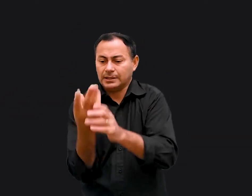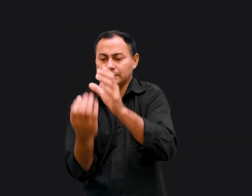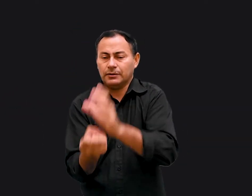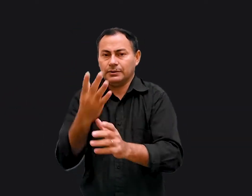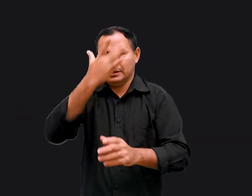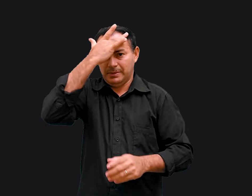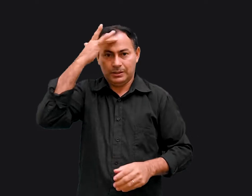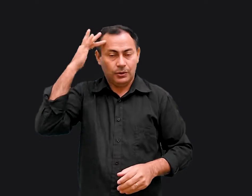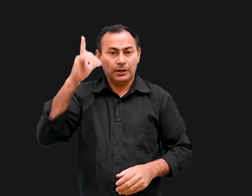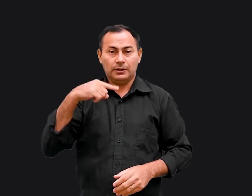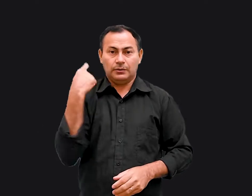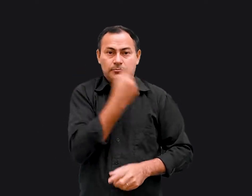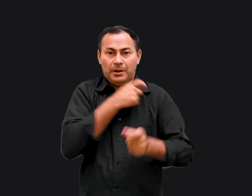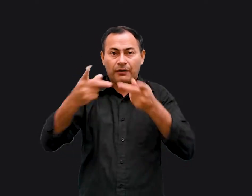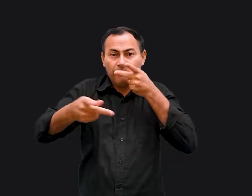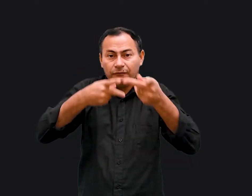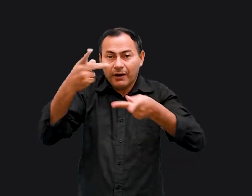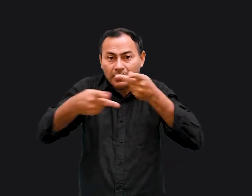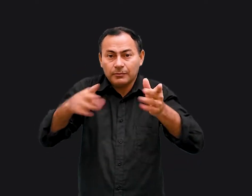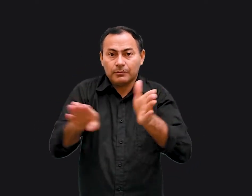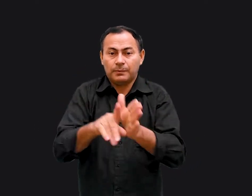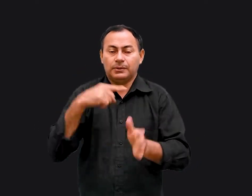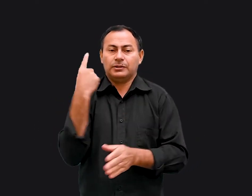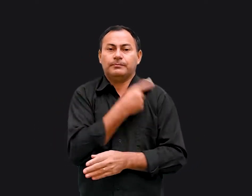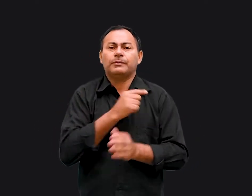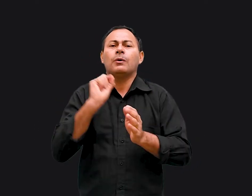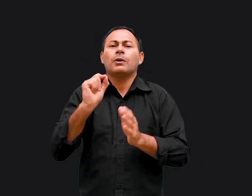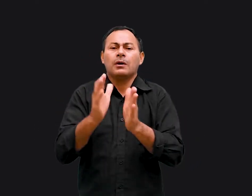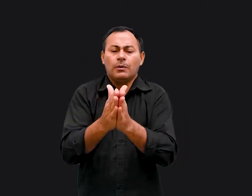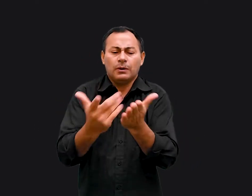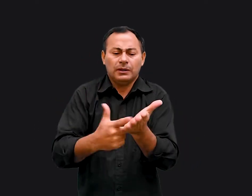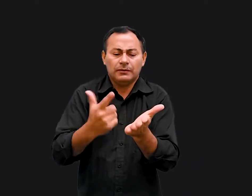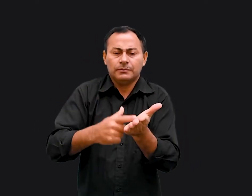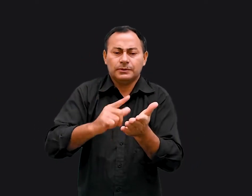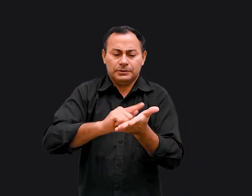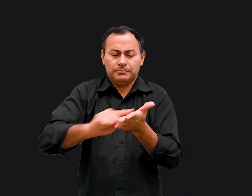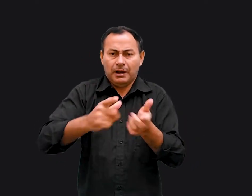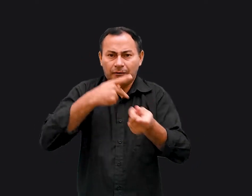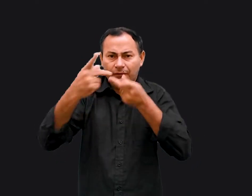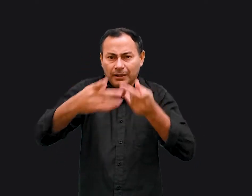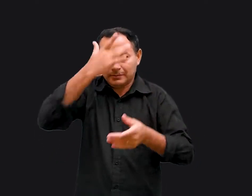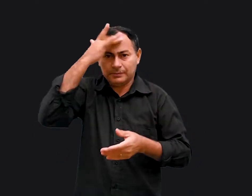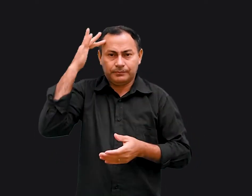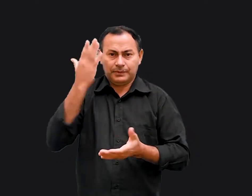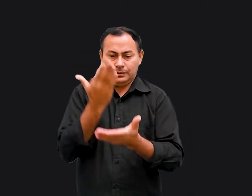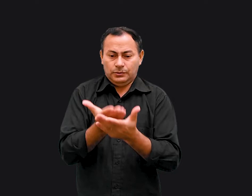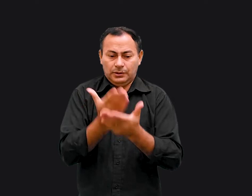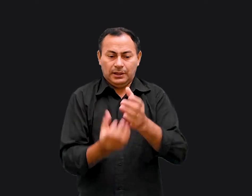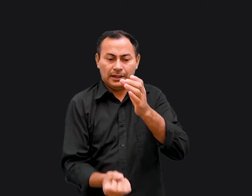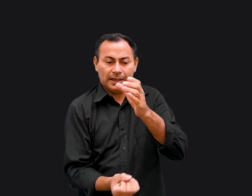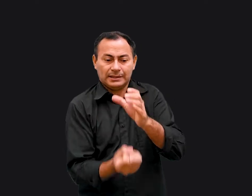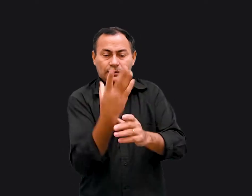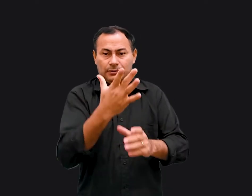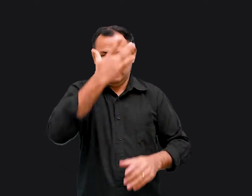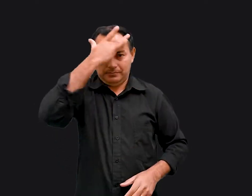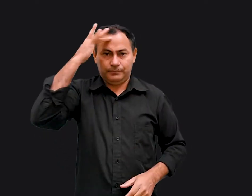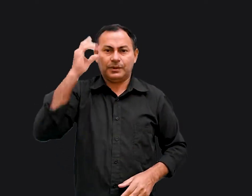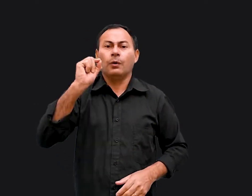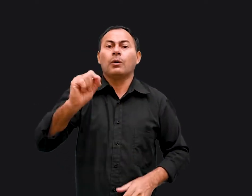de nós mesmos. O que o livro de Gênesis tem a dizer sobre o homem? Quando estudamos a criação do homem, o que aprendemos